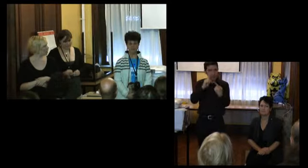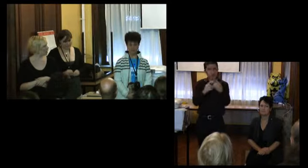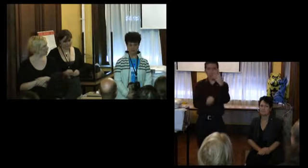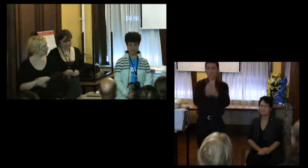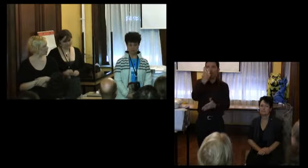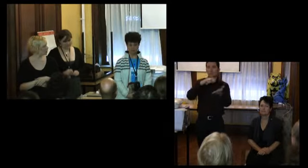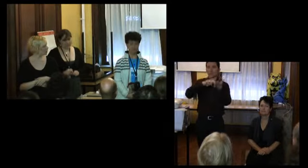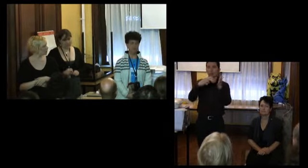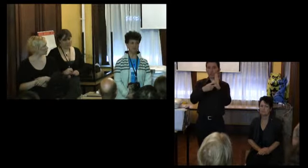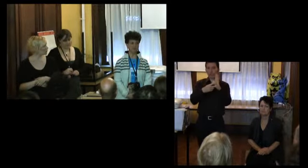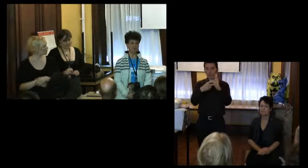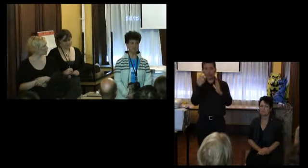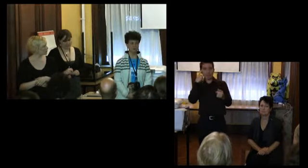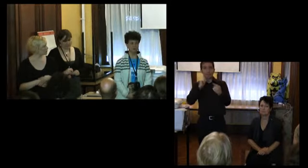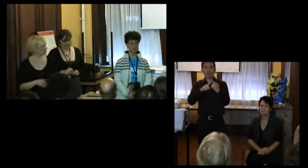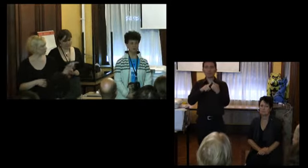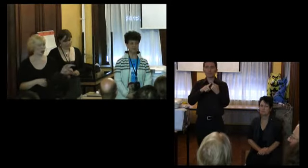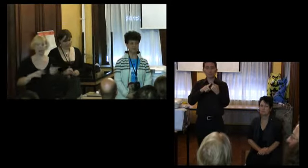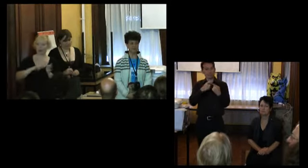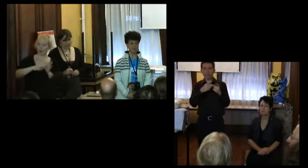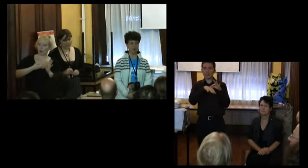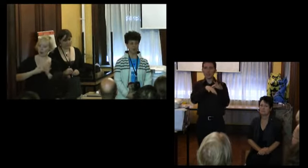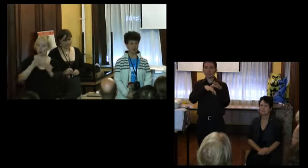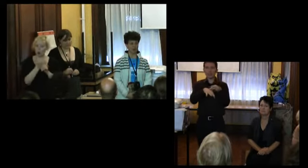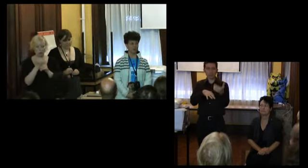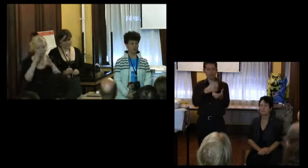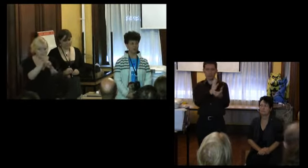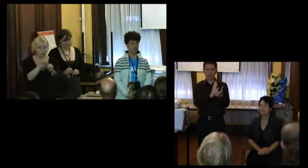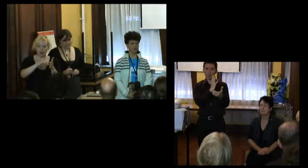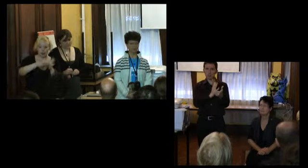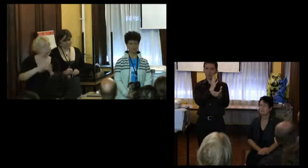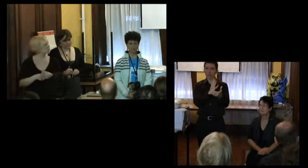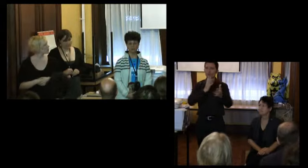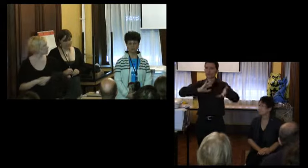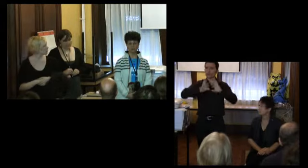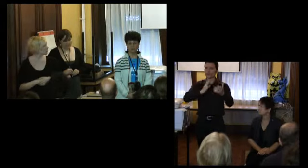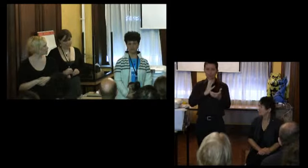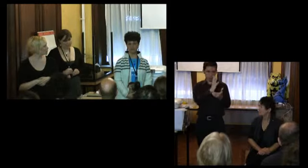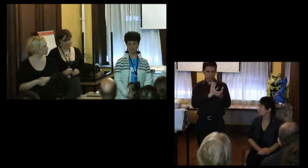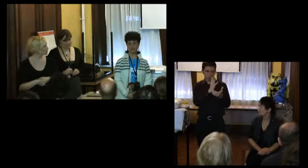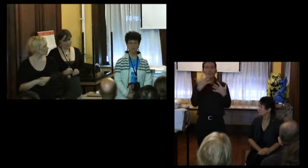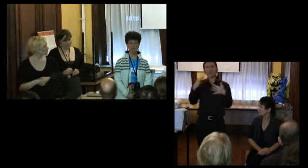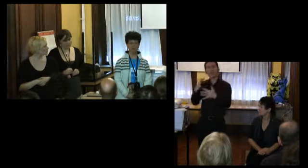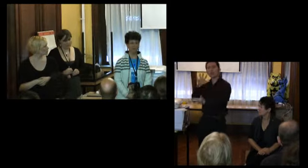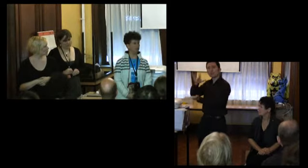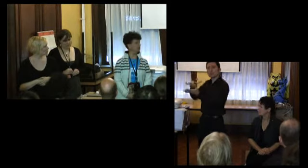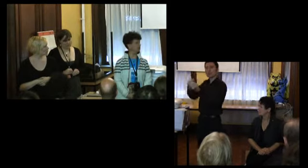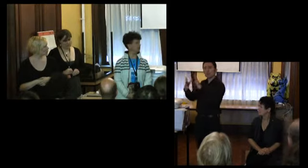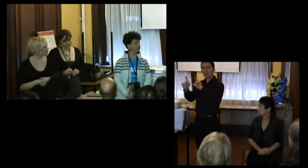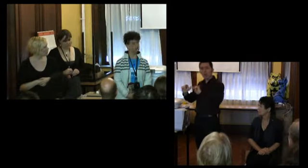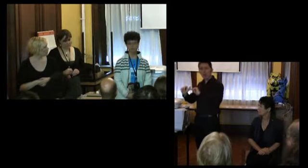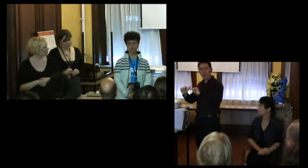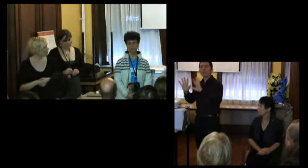des vidéo-guides, des vidéos en langue des signes, qu'on fait déjà sur Internet, mais nous